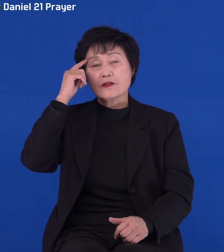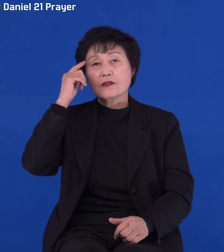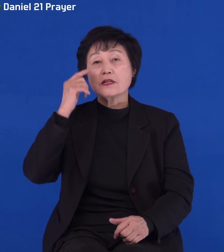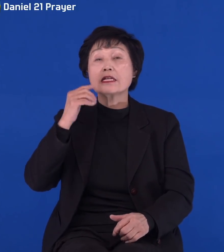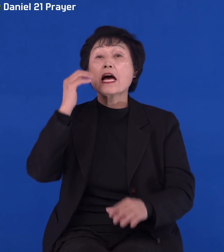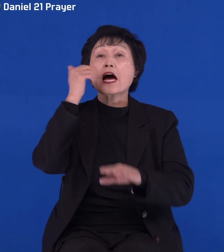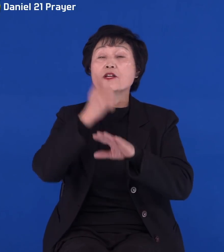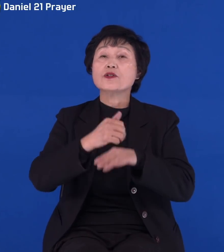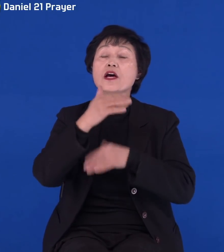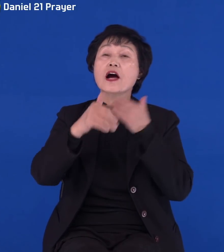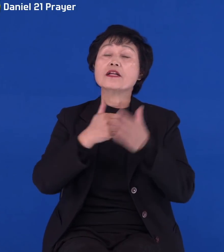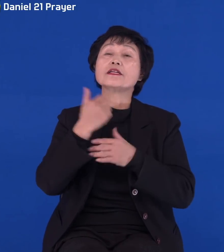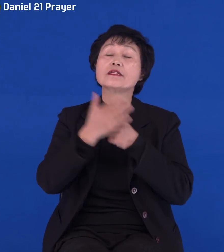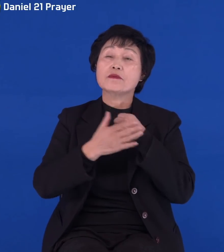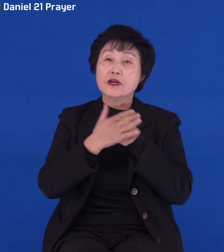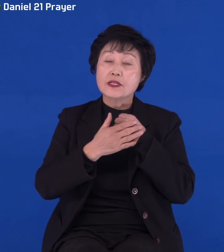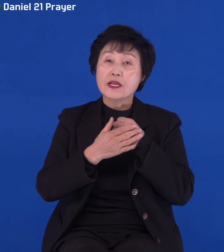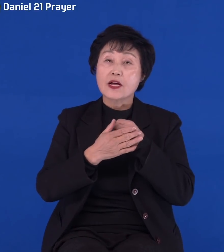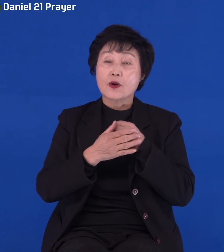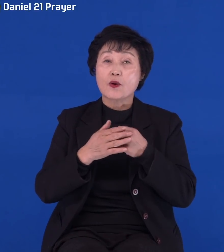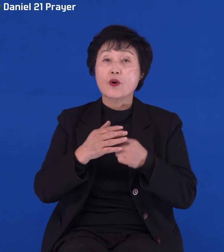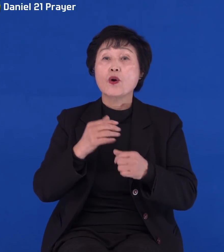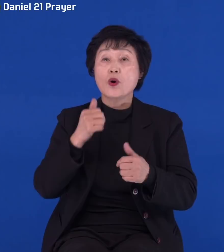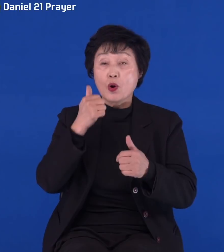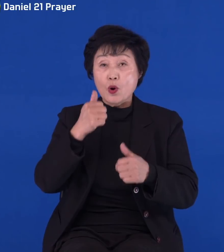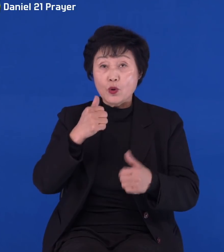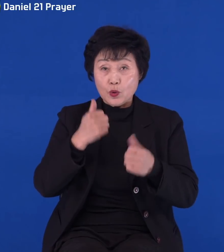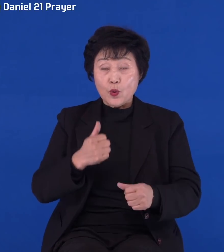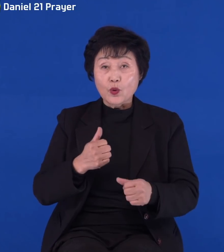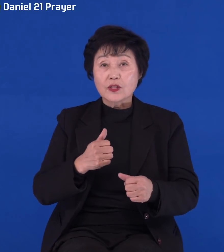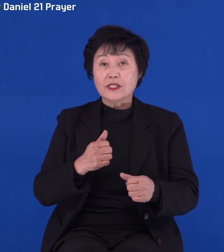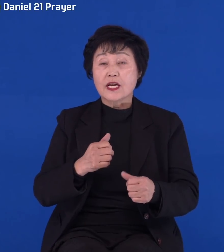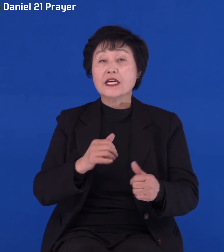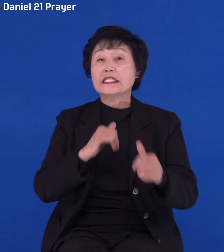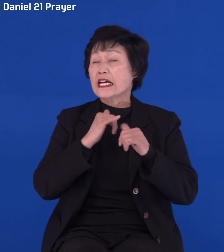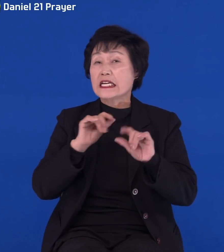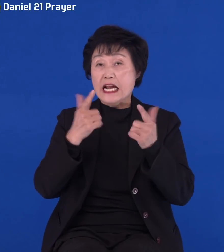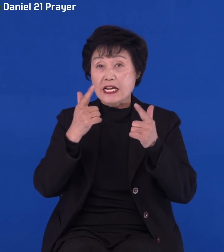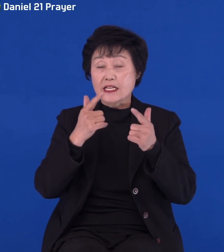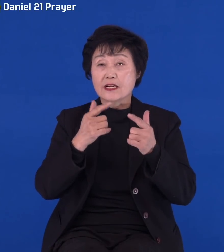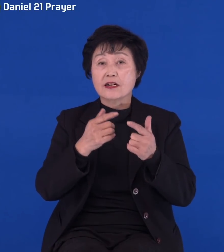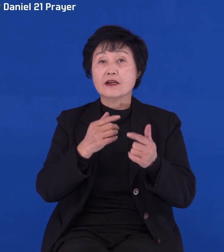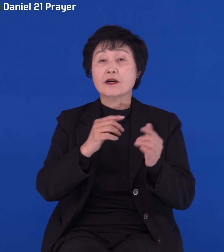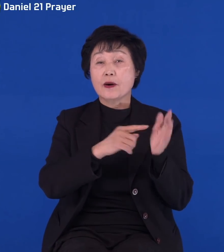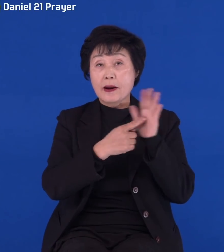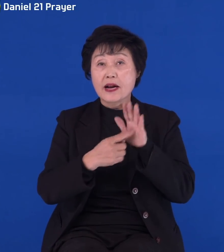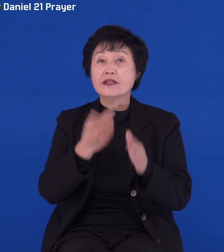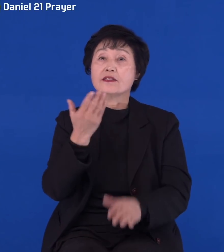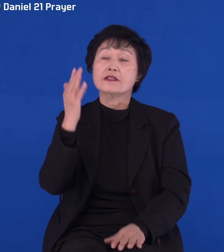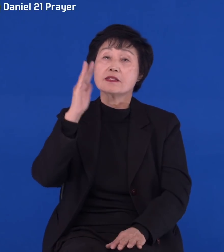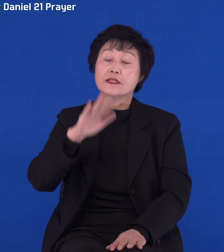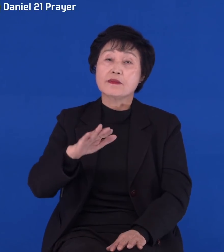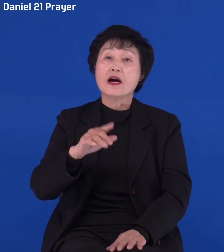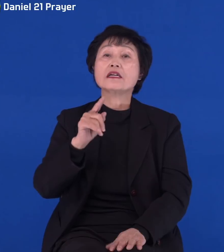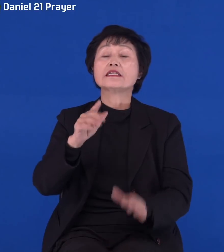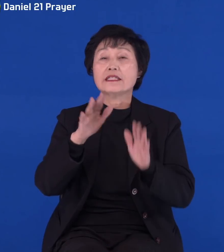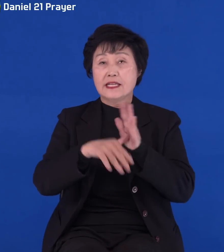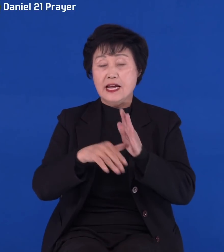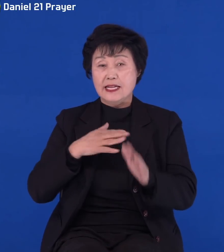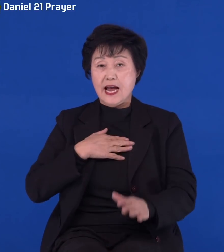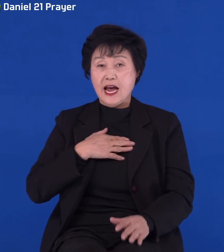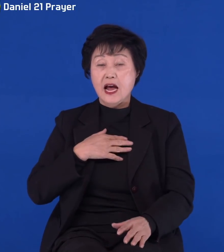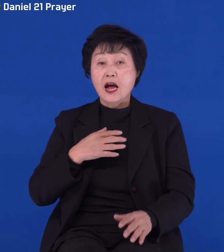밝혀졌지만 저는 그 분노를 이기지 못해서 칼을 사고 이놈들 다 죽이고 저도 극단적인 선택을 하려고 준비를 했습니다.